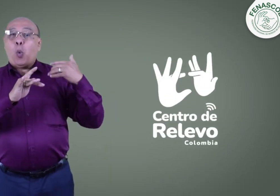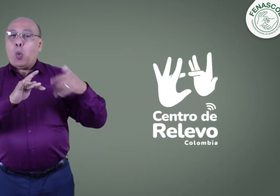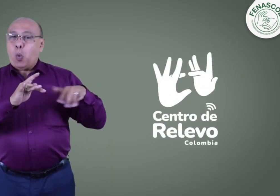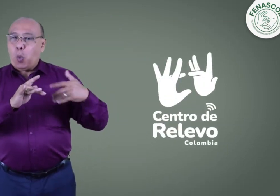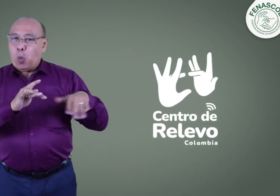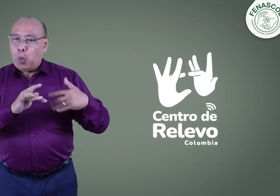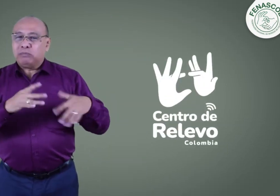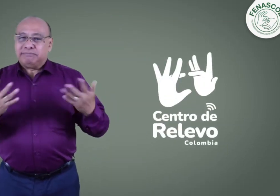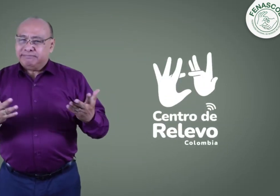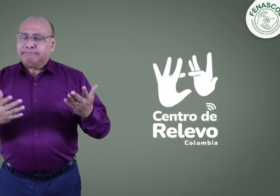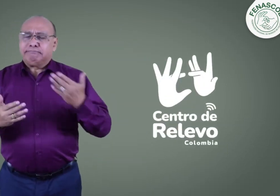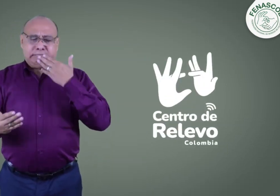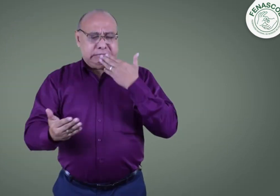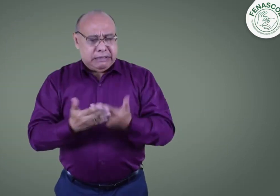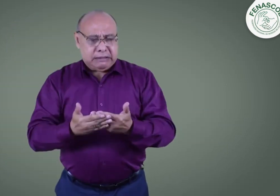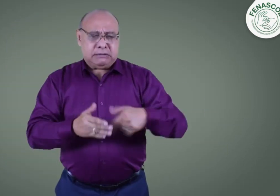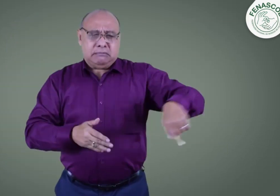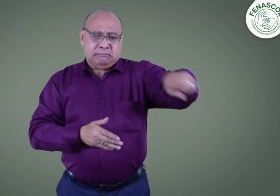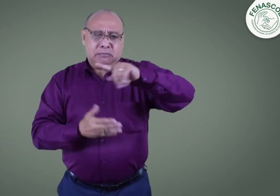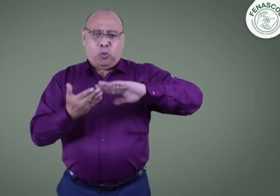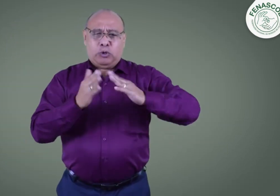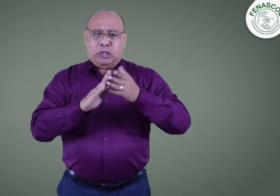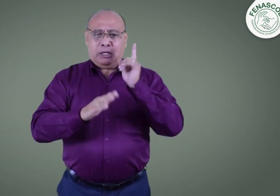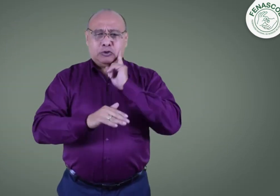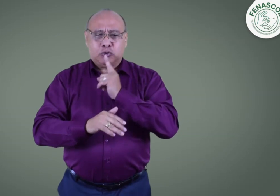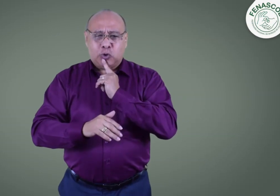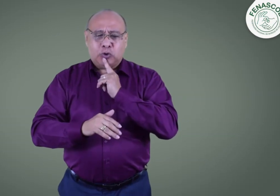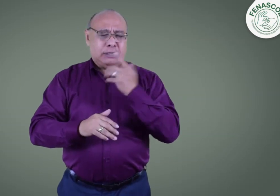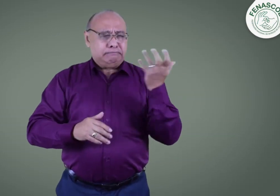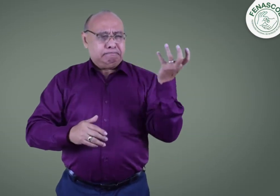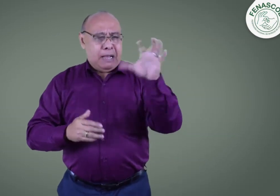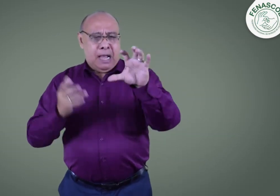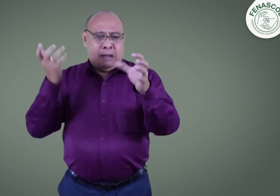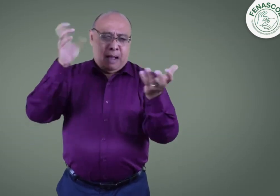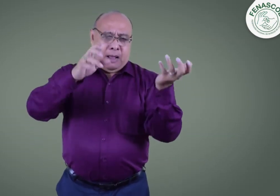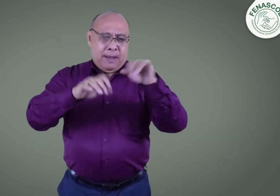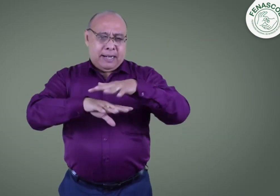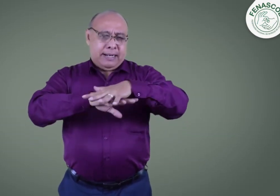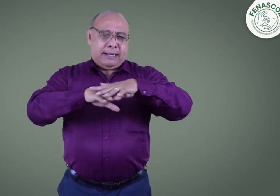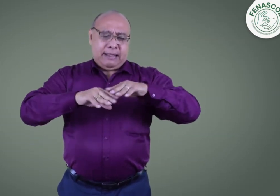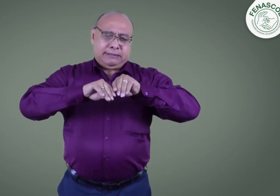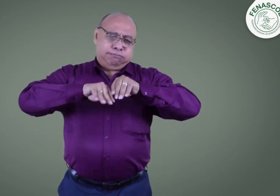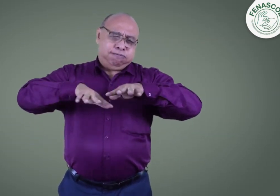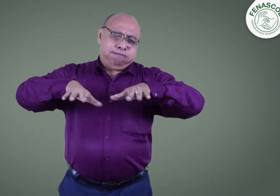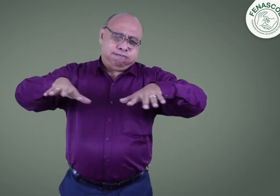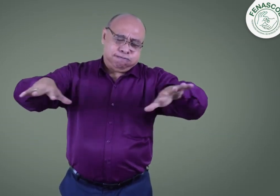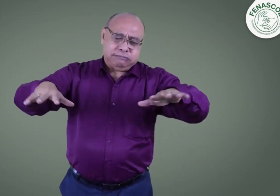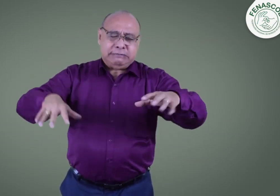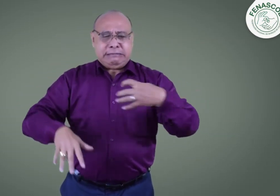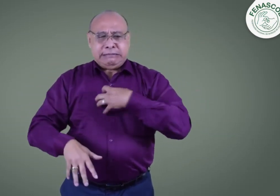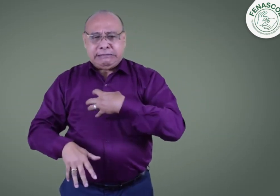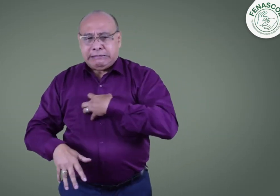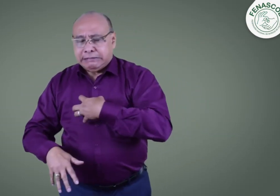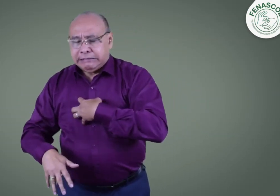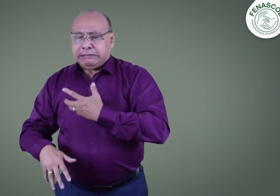centro de relevo. Antes que nada, agradecer a la comunidad sorda por hacerse visible en redes sociales con comentarios y